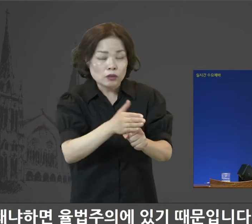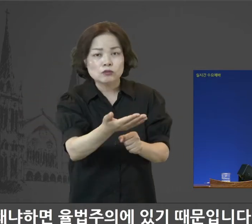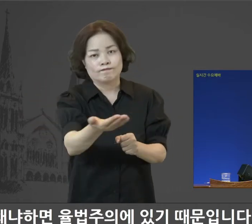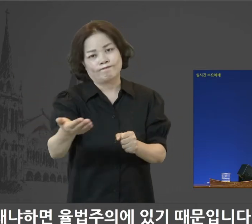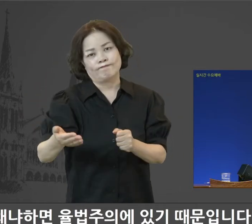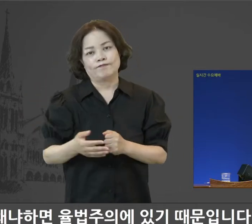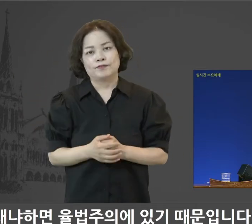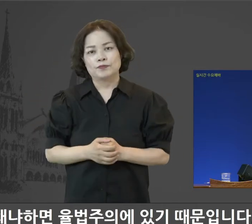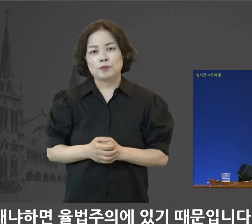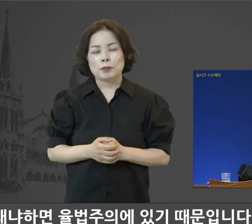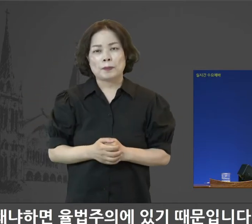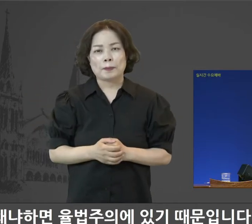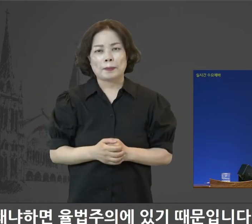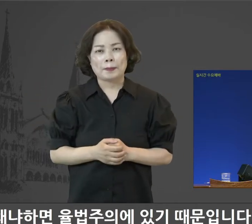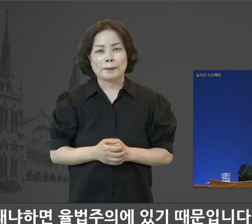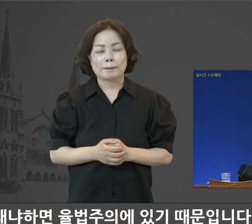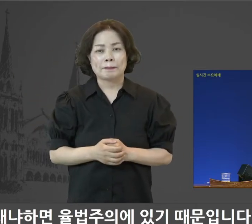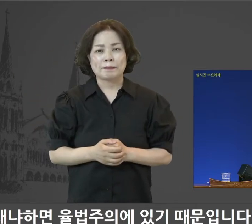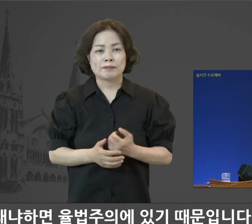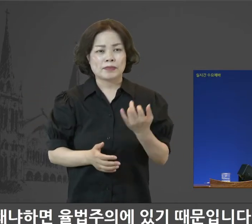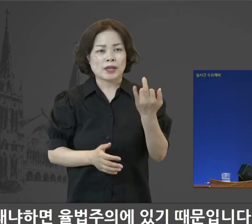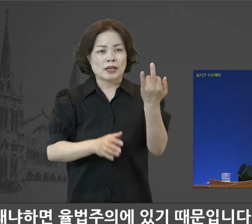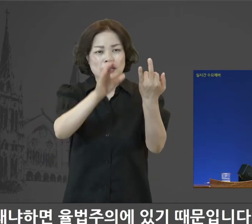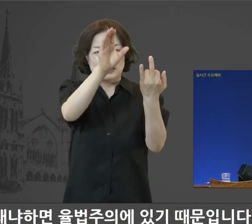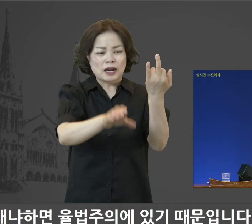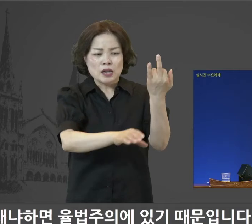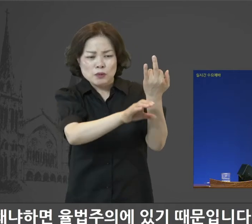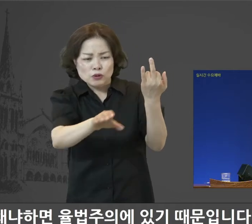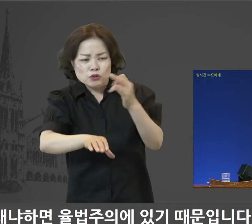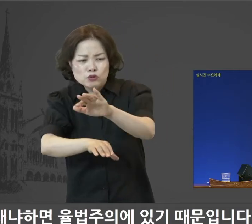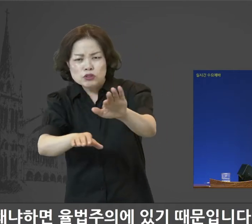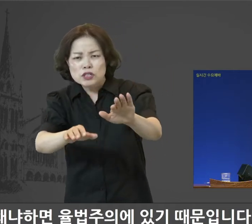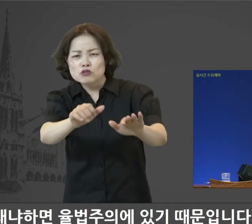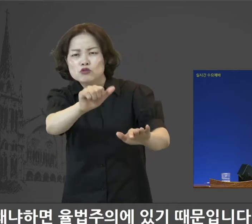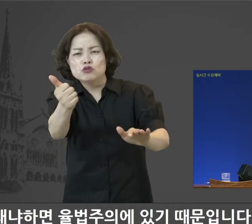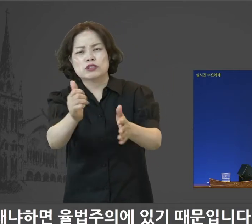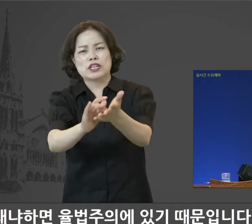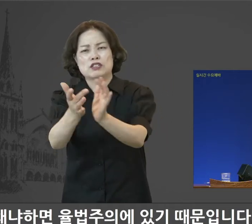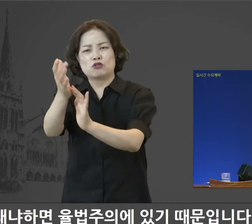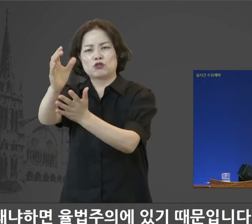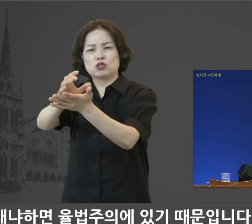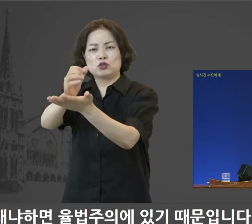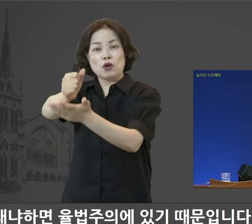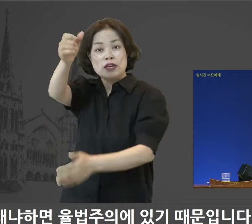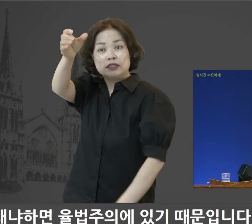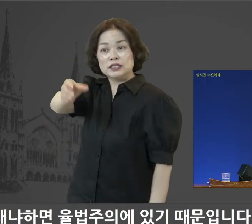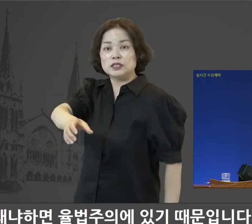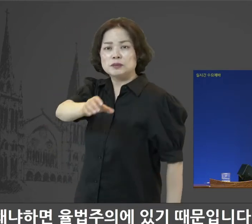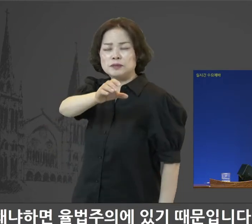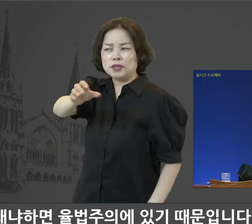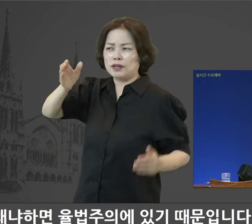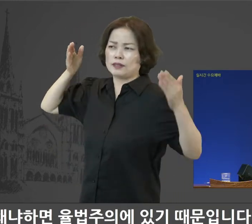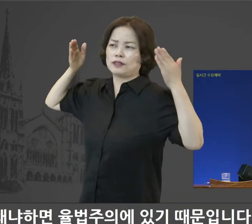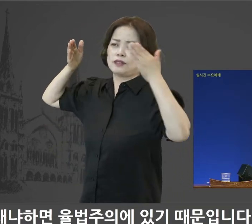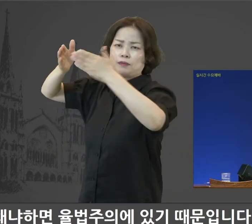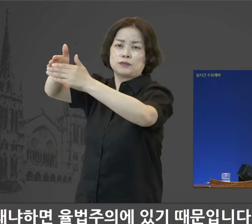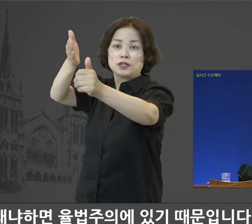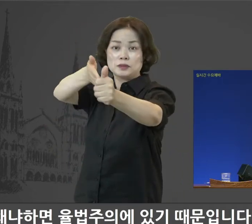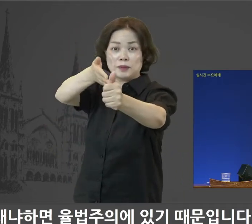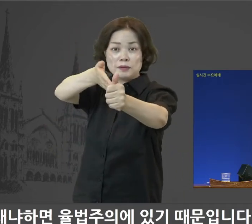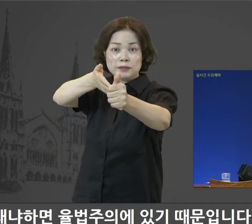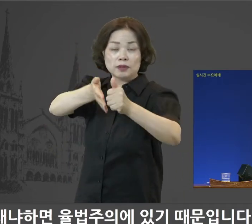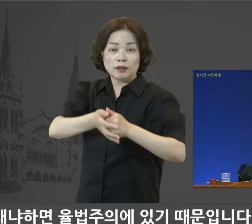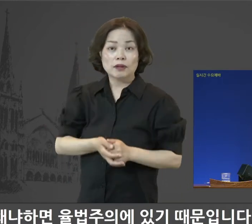성도 여러분, 갈보리 언덕 위에 우리를 위해 죽으신 예수 그리스도의 십자가에 주목하시기를